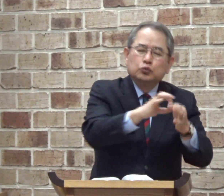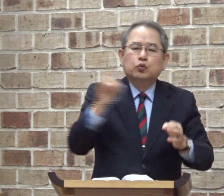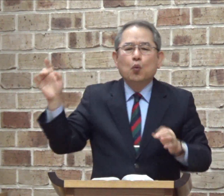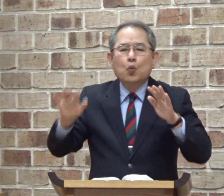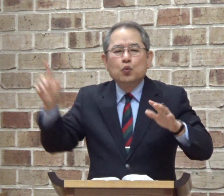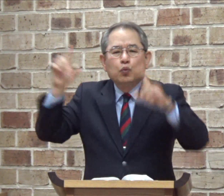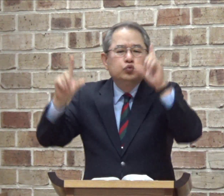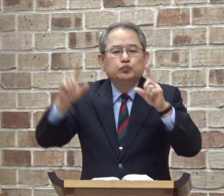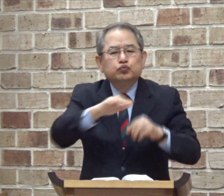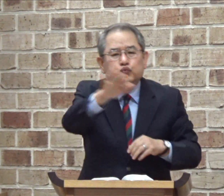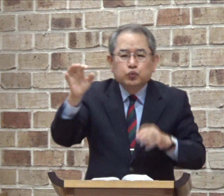어제 잠시